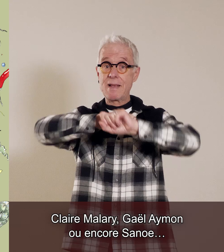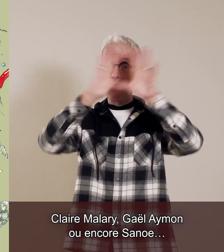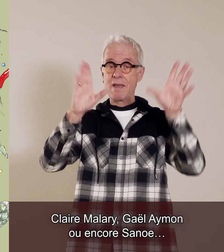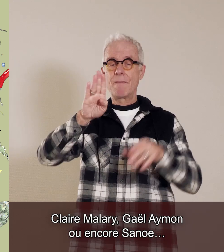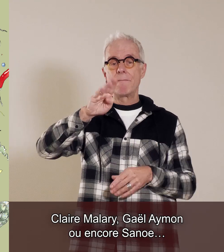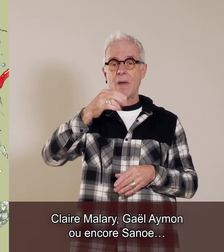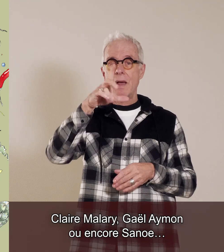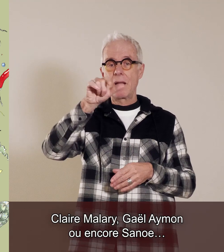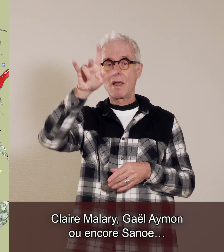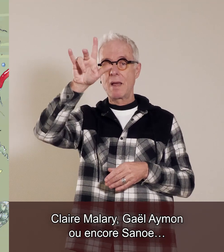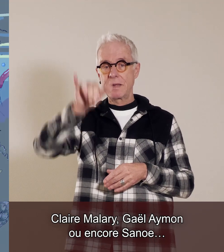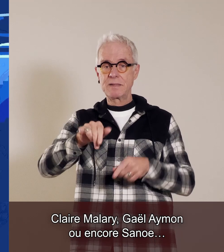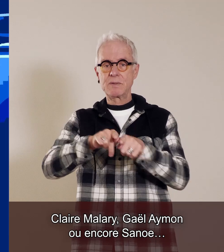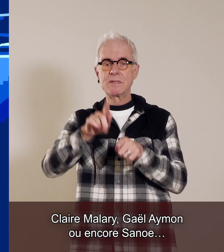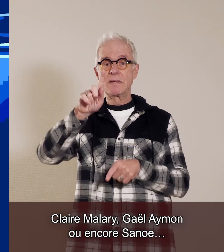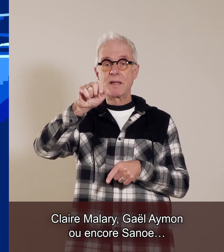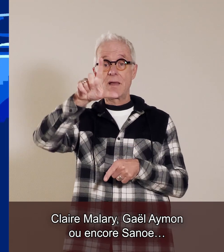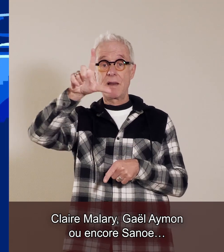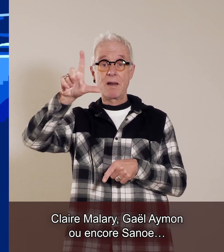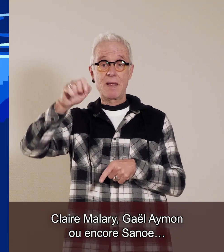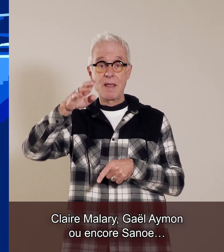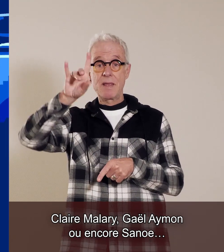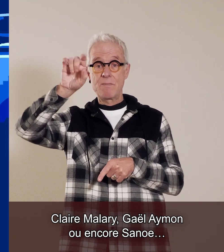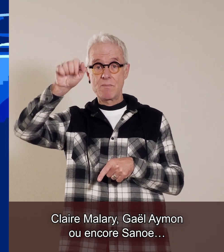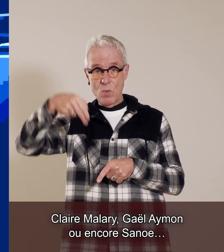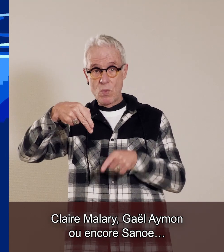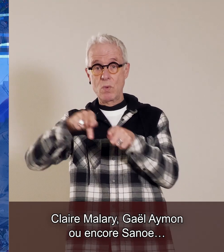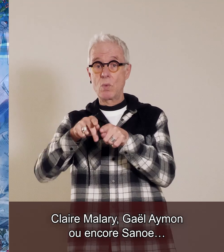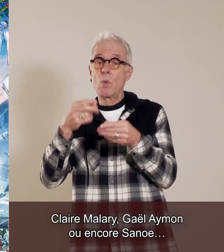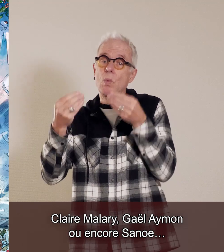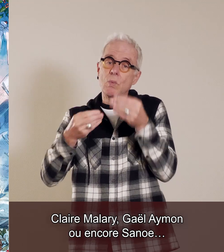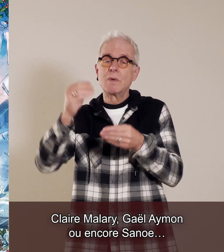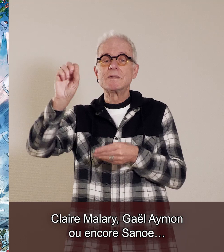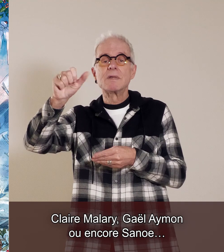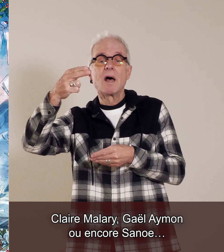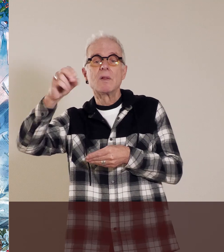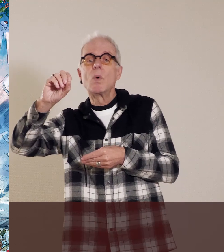Malary, Gaël Aymon ou encore Sanoé.